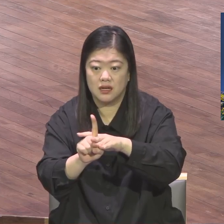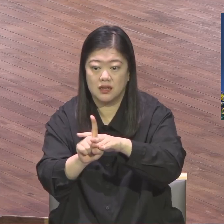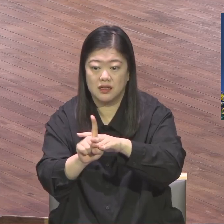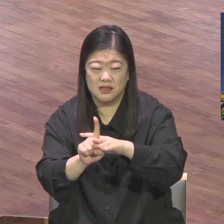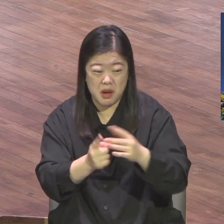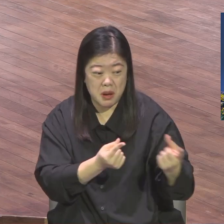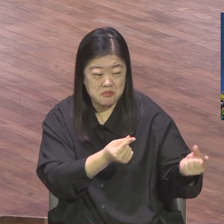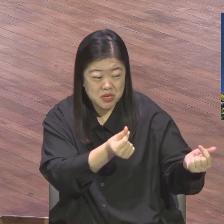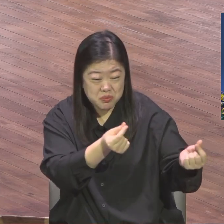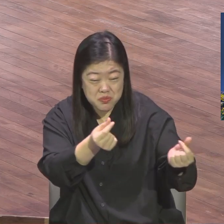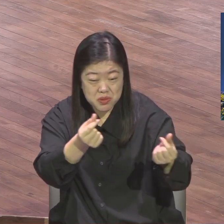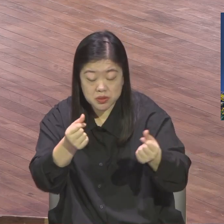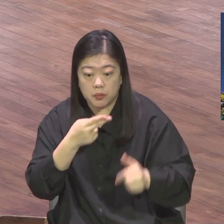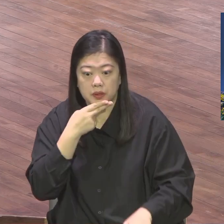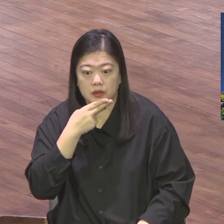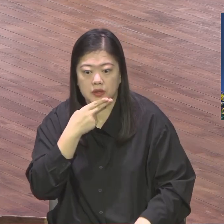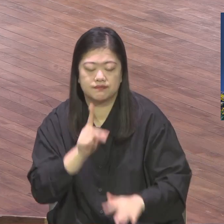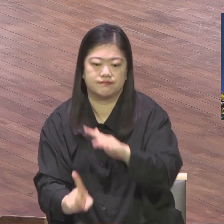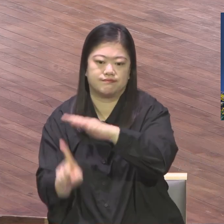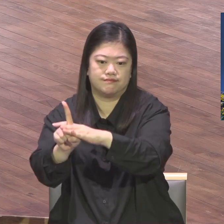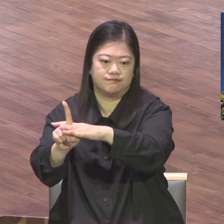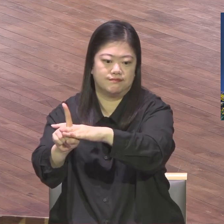작품이요. 똑같은 게 없다니까요.